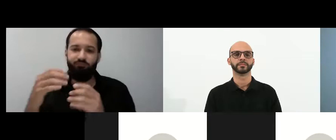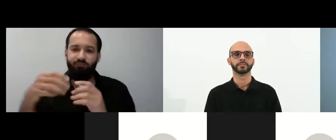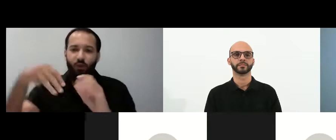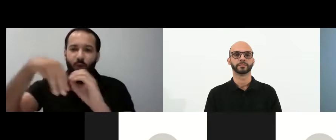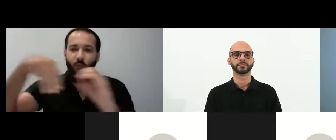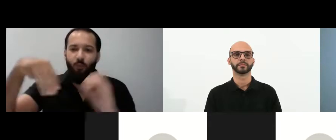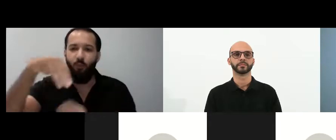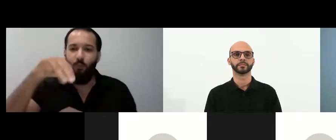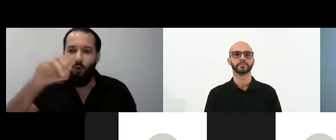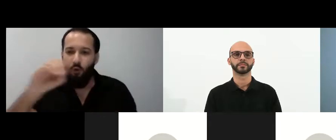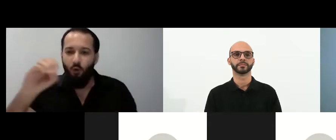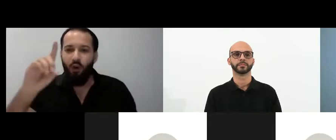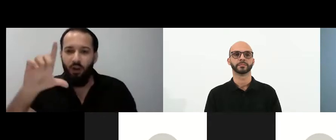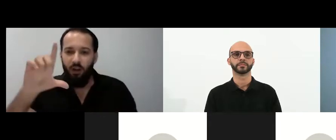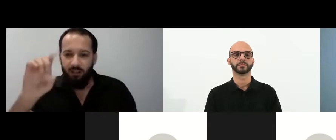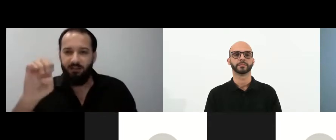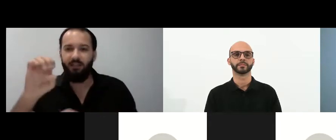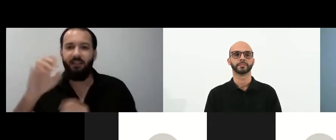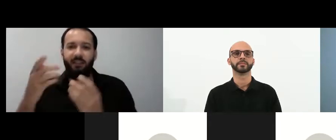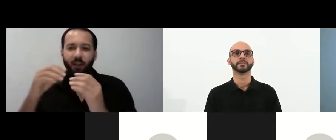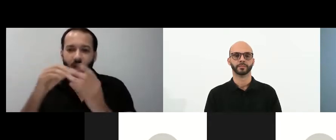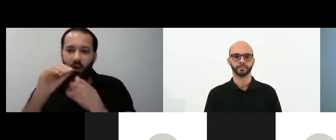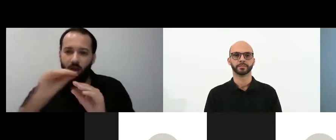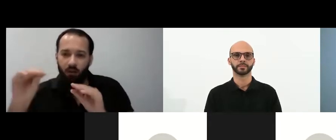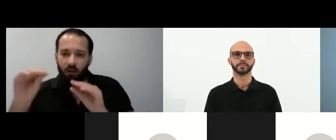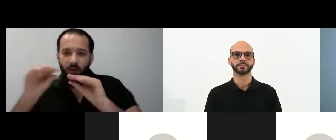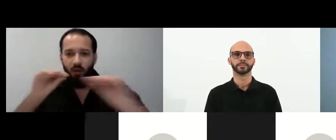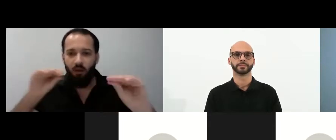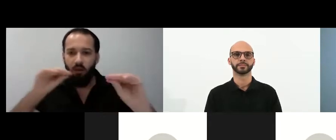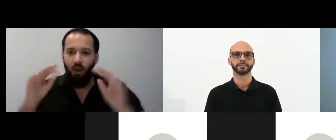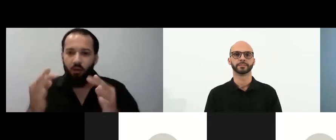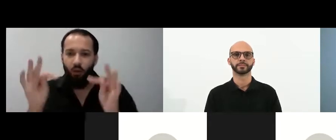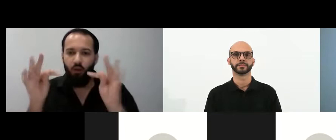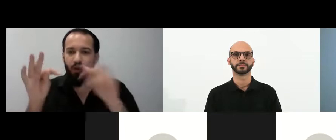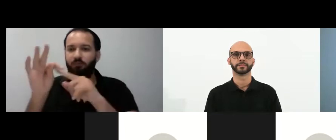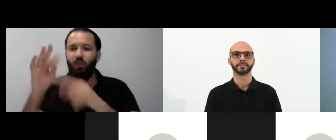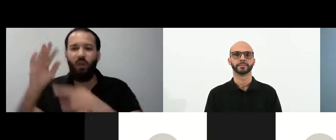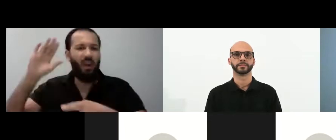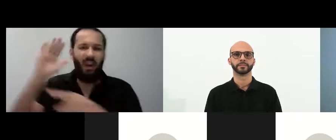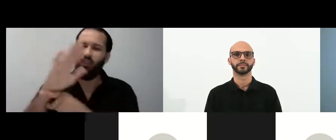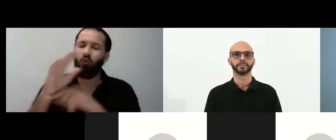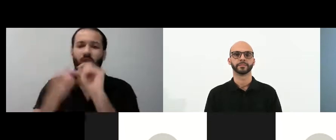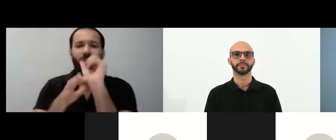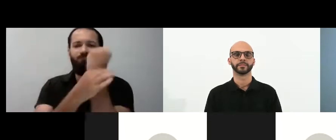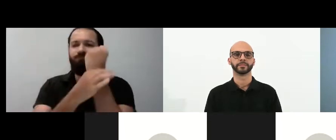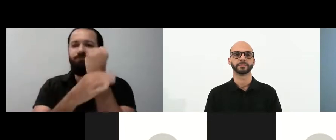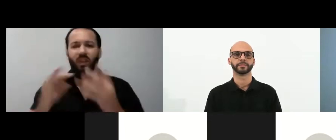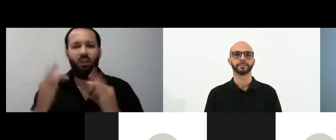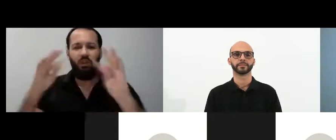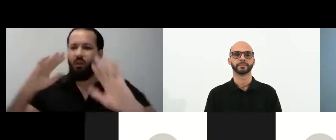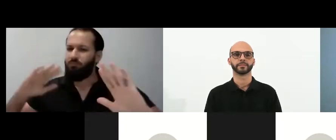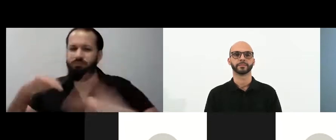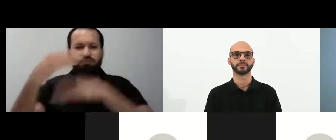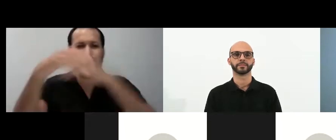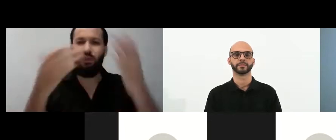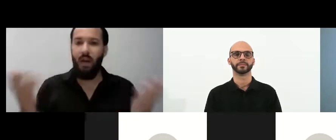cria tecnologia, como que se tem, por exemplo, temos a plataforma, o Moodle, né? E essa plataforma